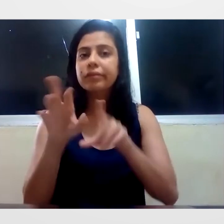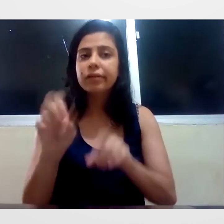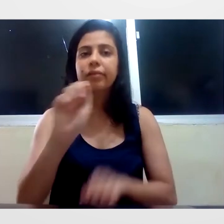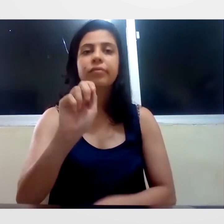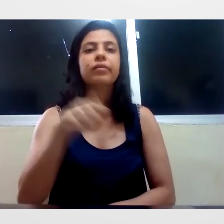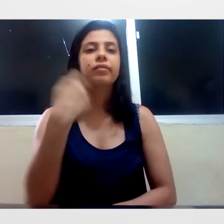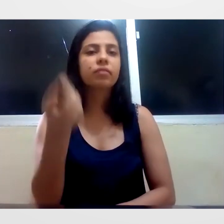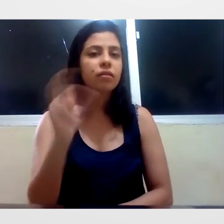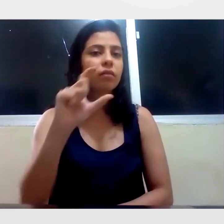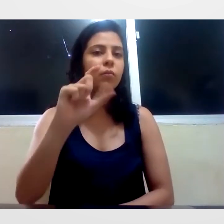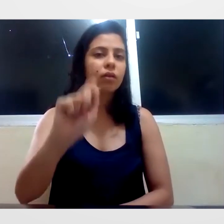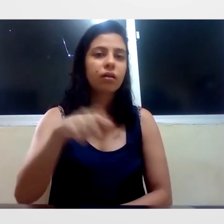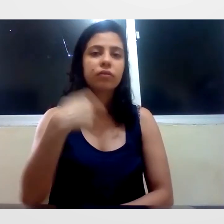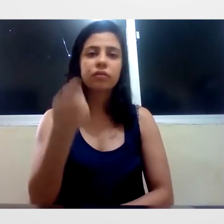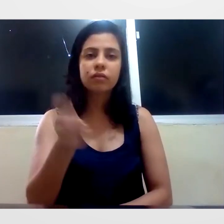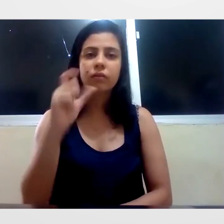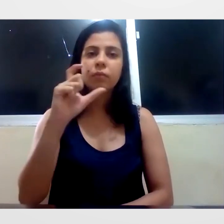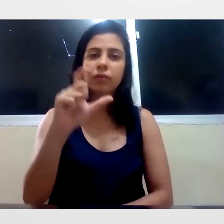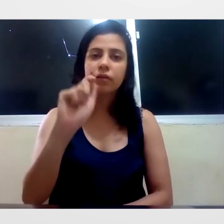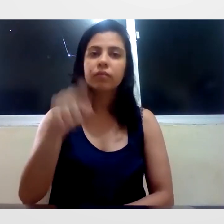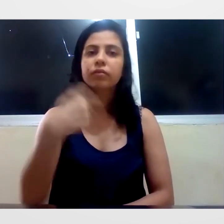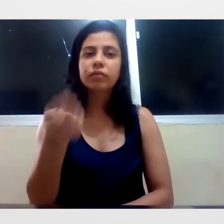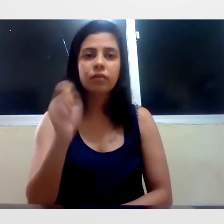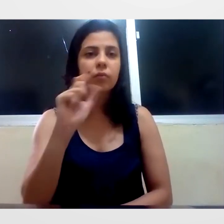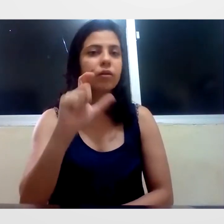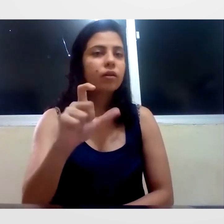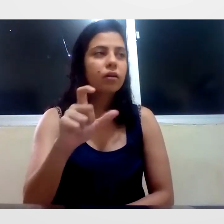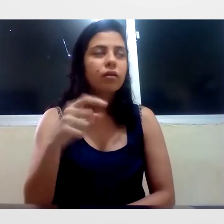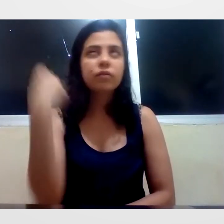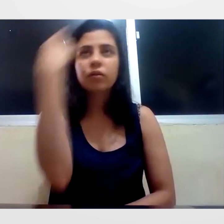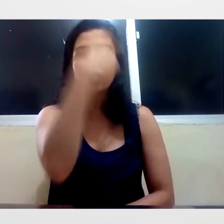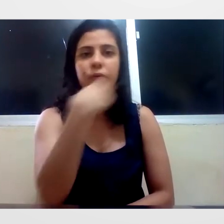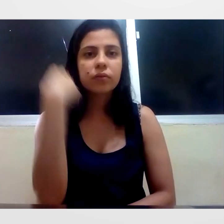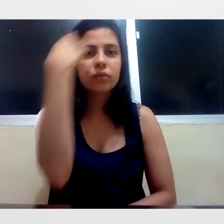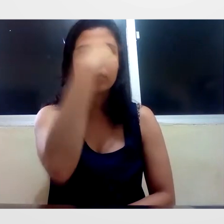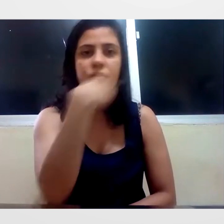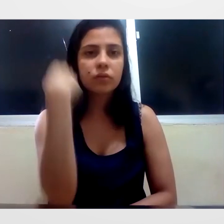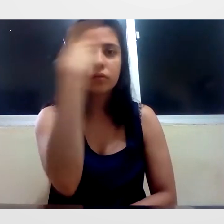conseguia aprender direito, porque o jeito que o professor me ensinava era tudo baseado no